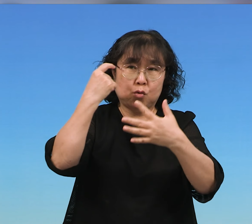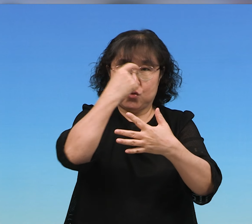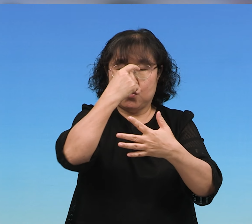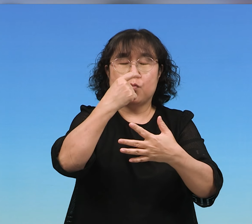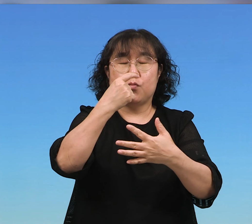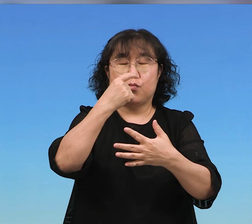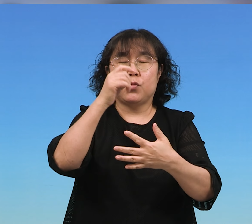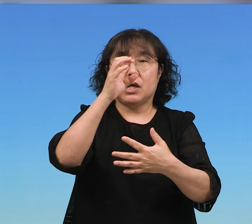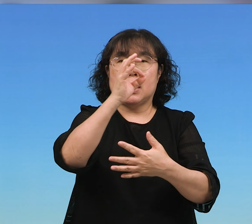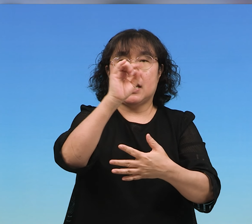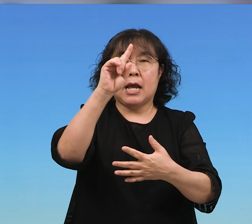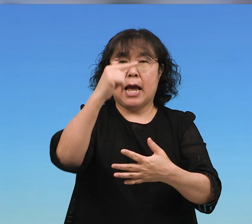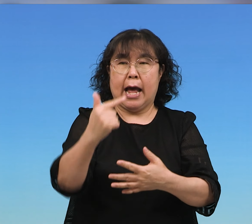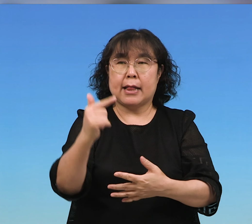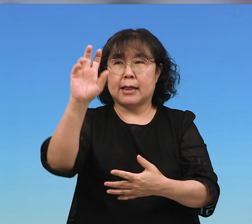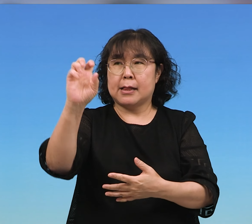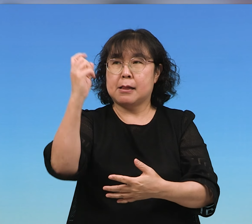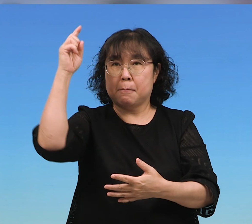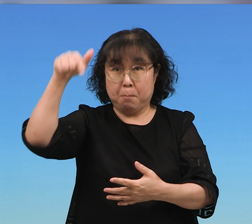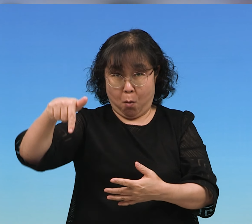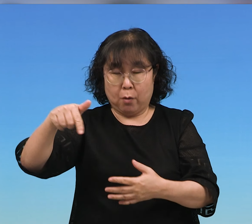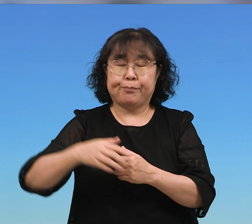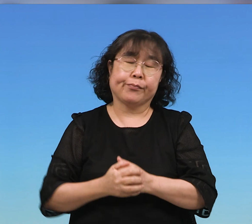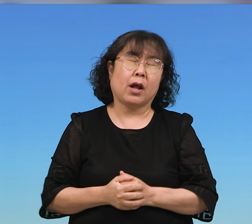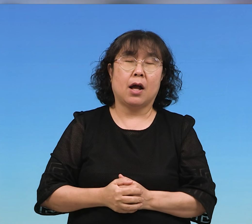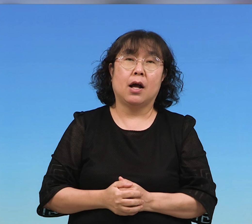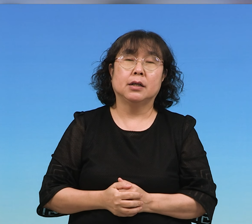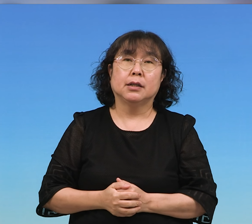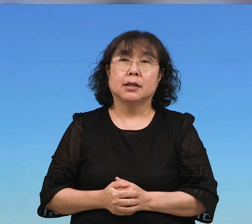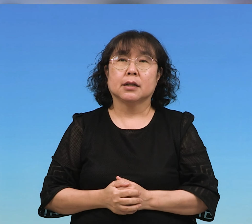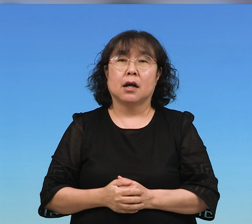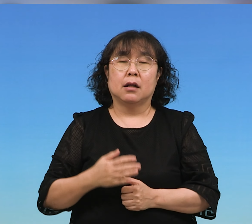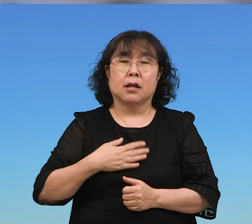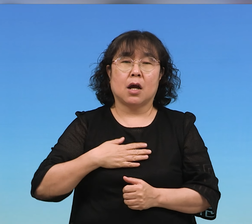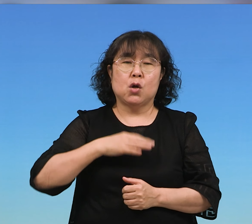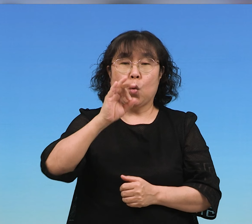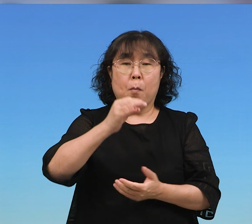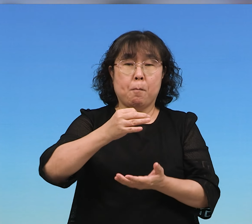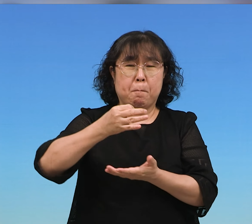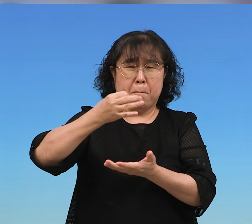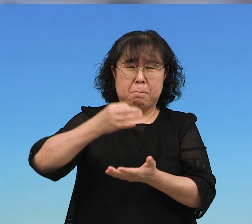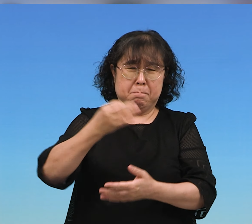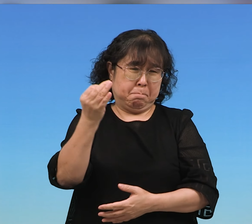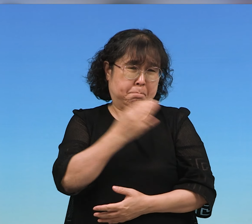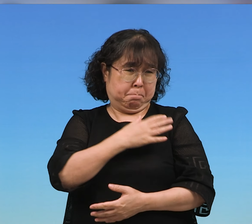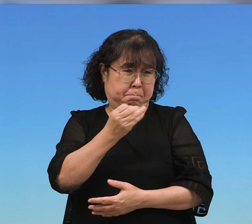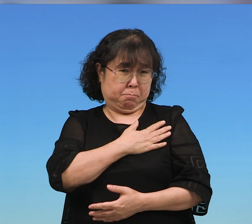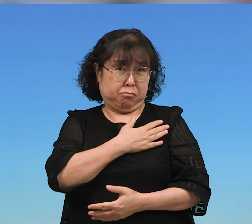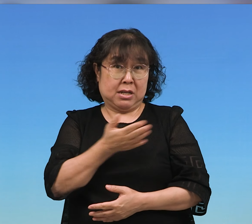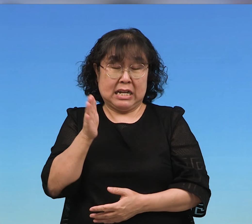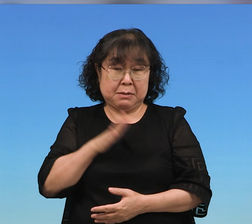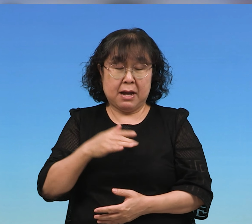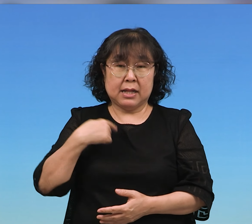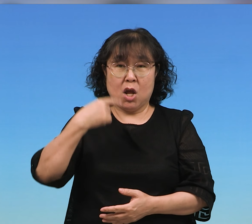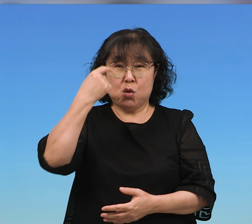아닙니까? 뭐 돈이 아무리 많아도요, 안목이 없으면 좋은 옷을 사 입을 수